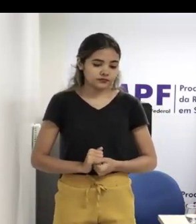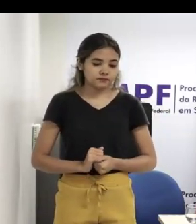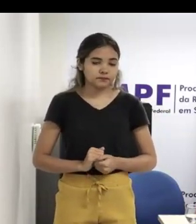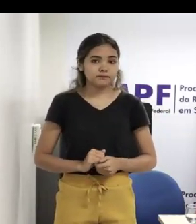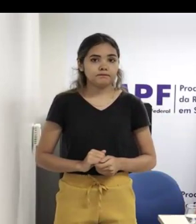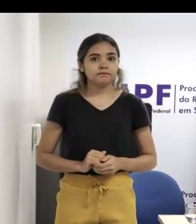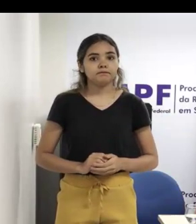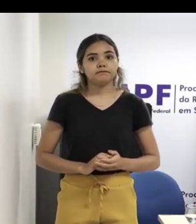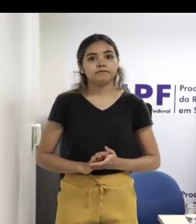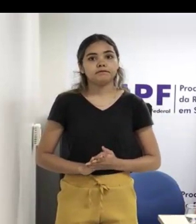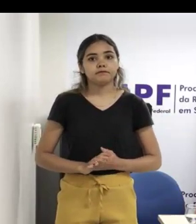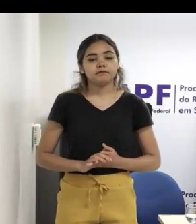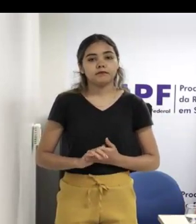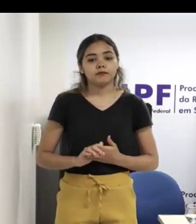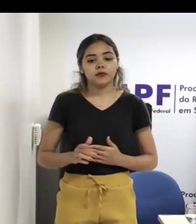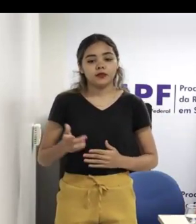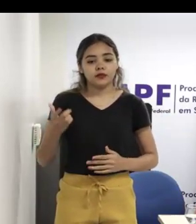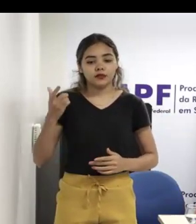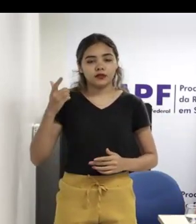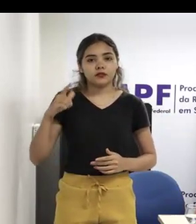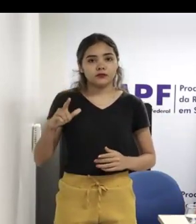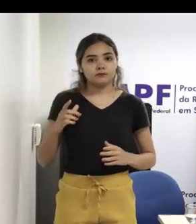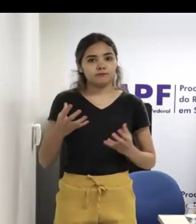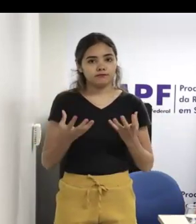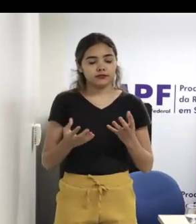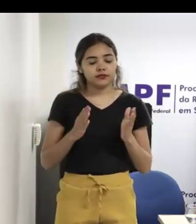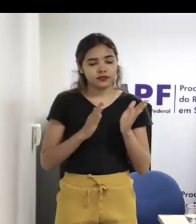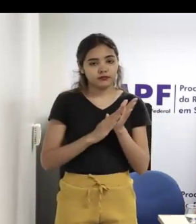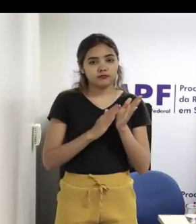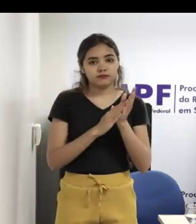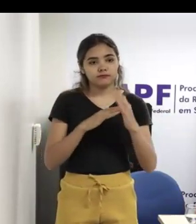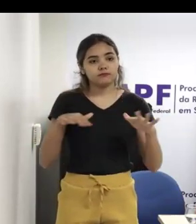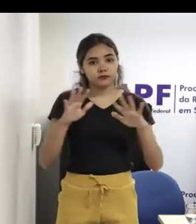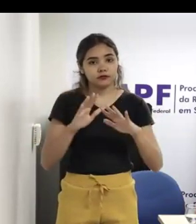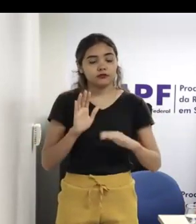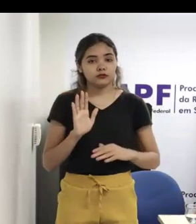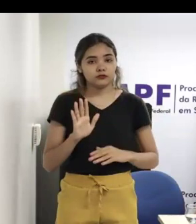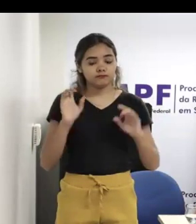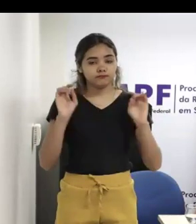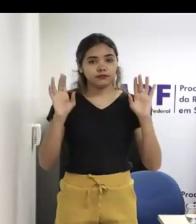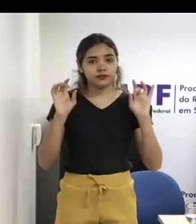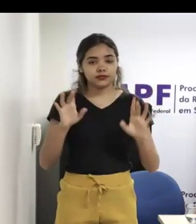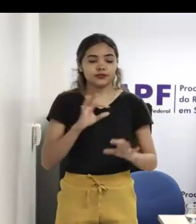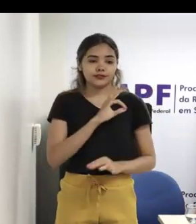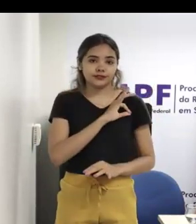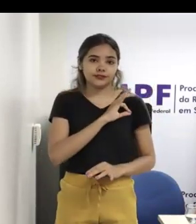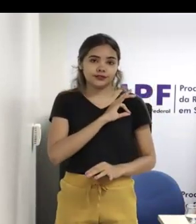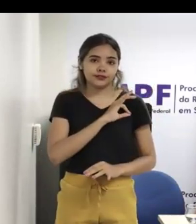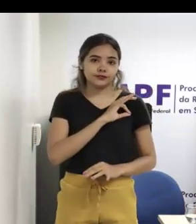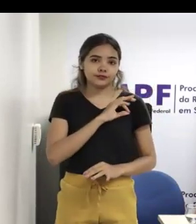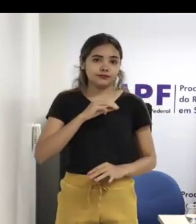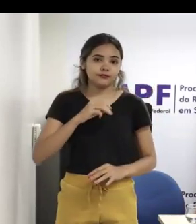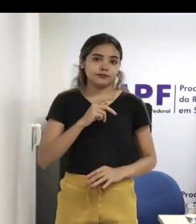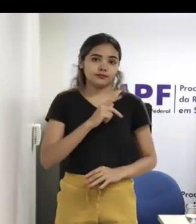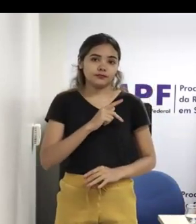todos mas eu gostei de parabenizar a polícia militar porque eh me dá um saudosismo é Muita honra falar da Polícia Militar porque eu passei 17 anos e meio na